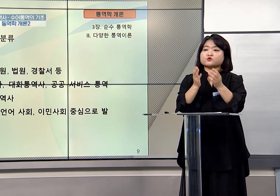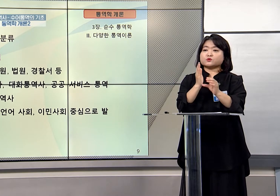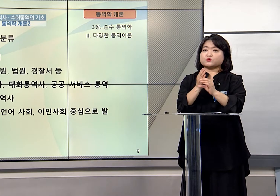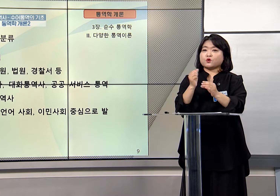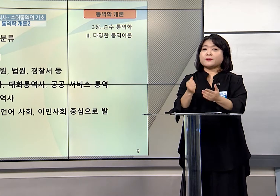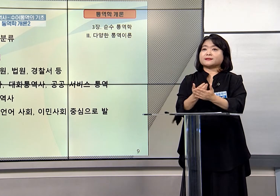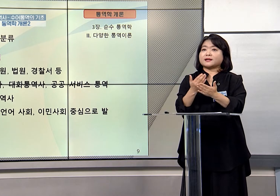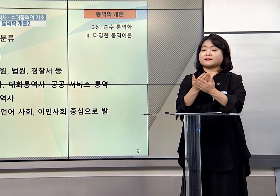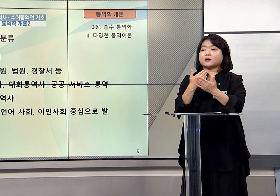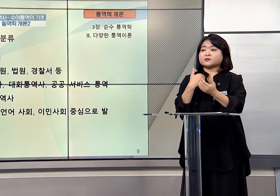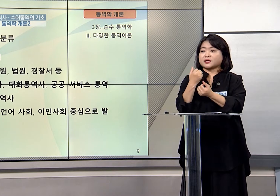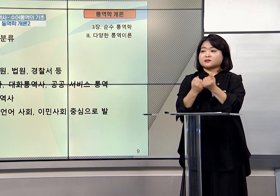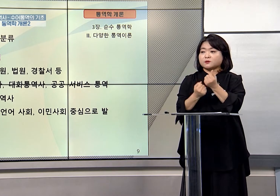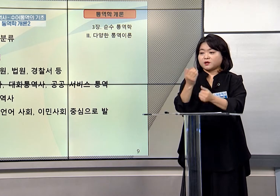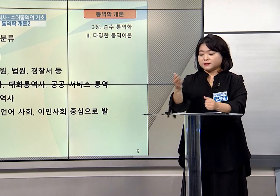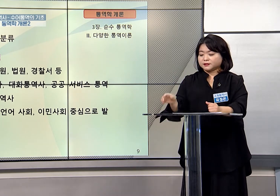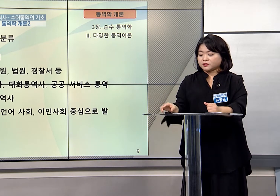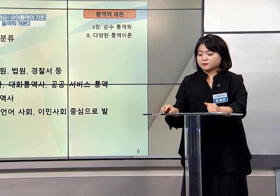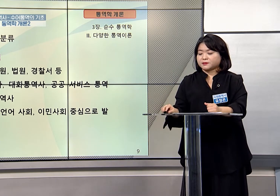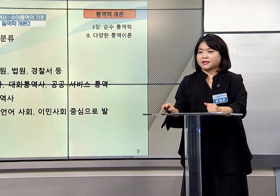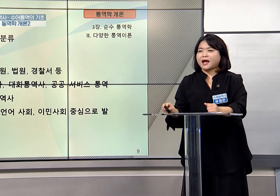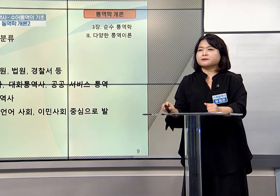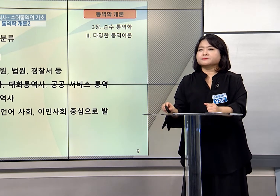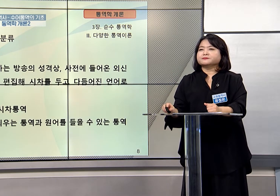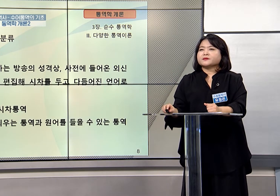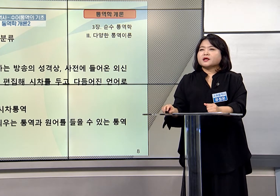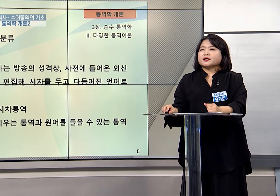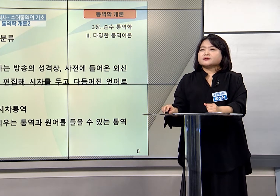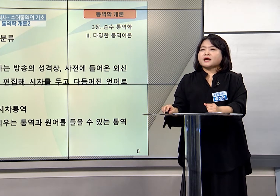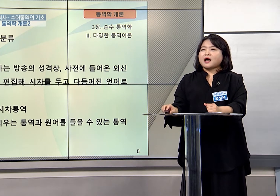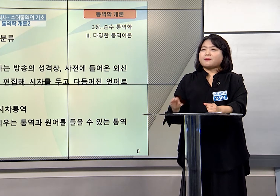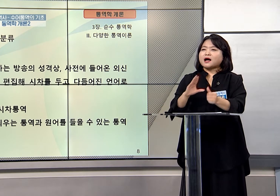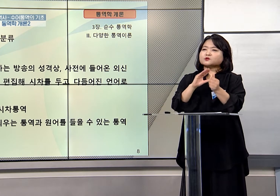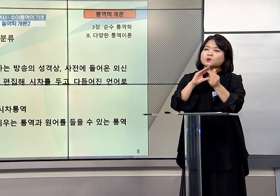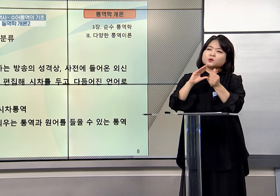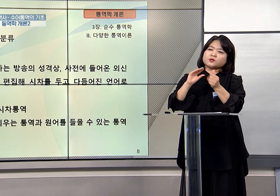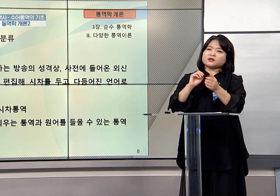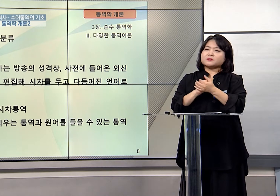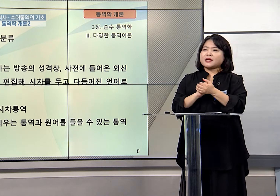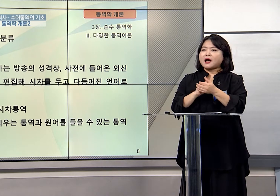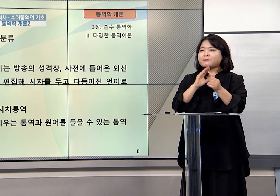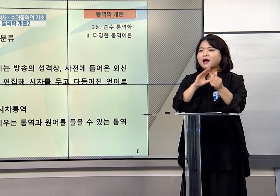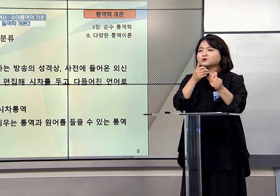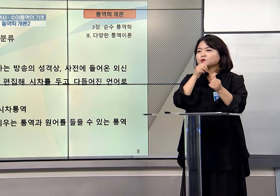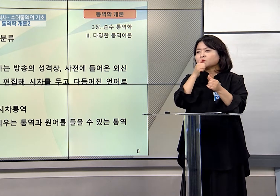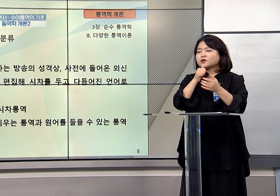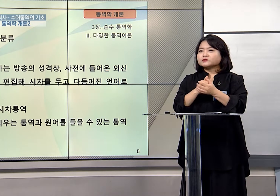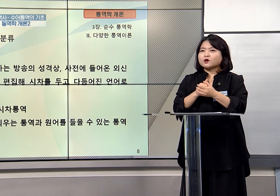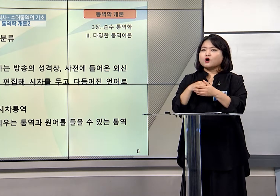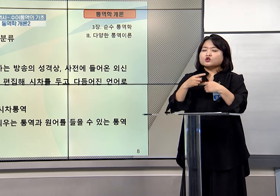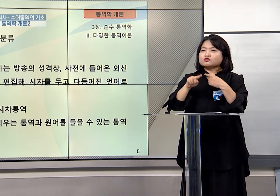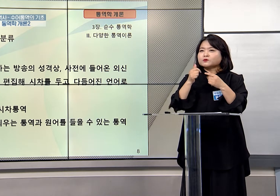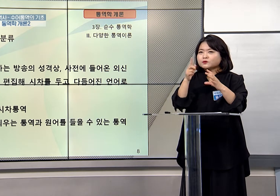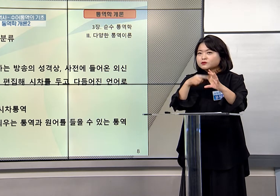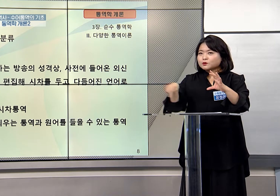중심으로 발달했다고 제가 설명을 드렸습니다. 자, 방송 통역입니다. 방송 통역은요. 수화 통역사와